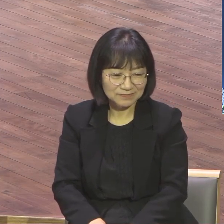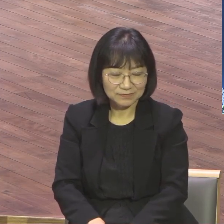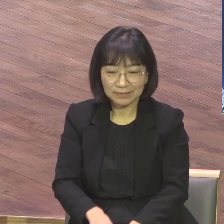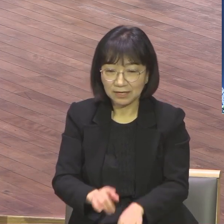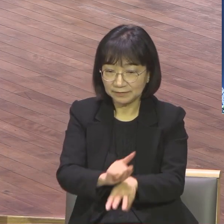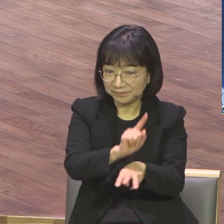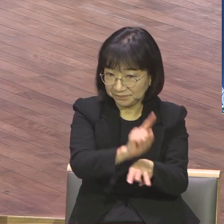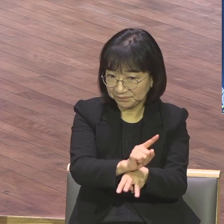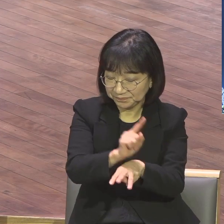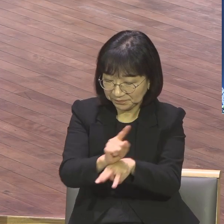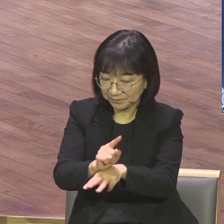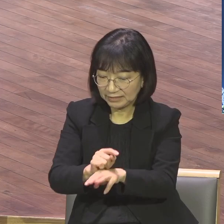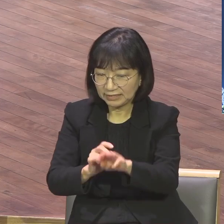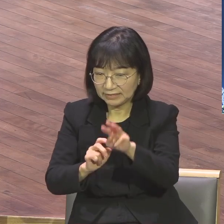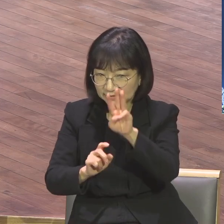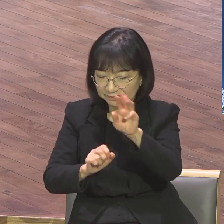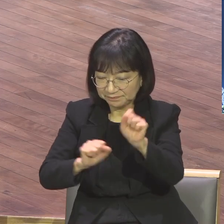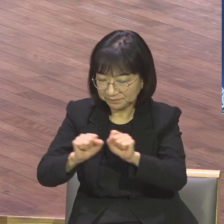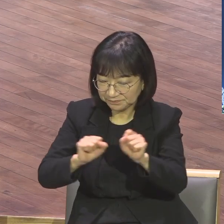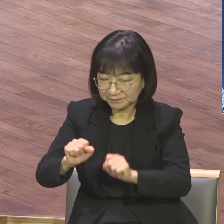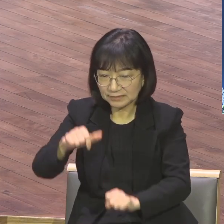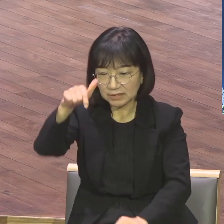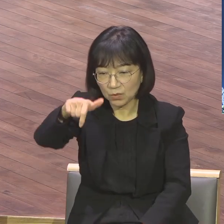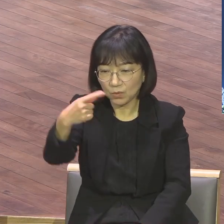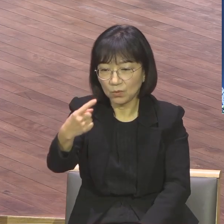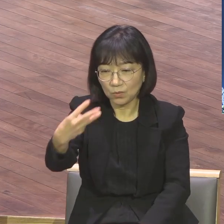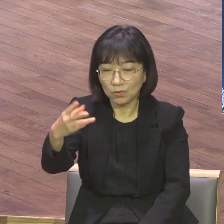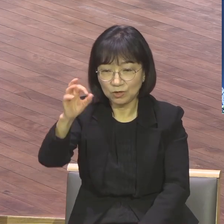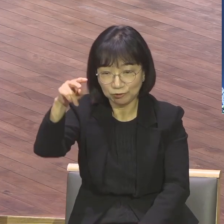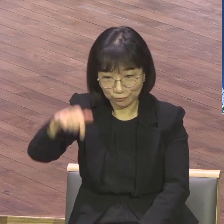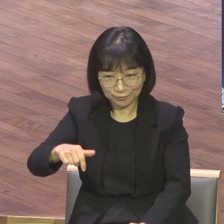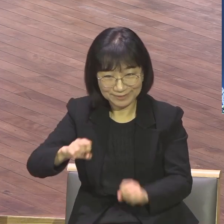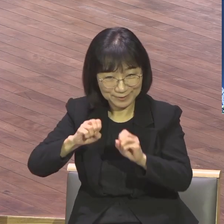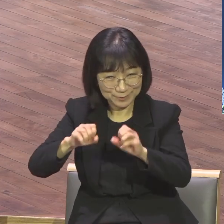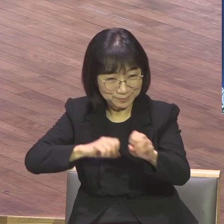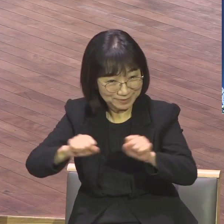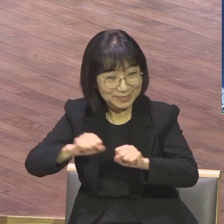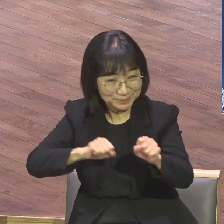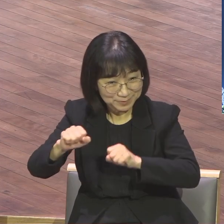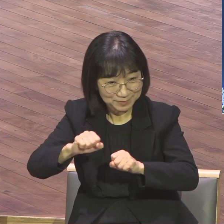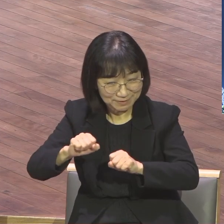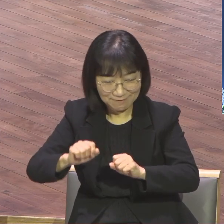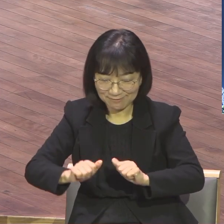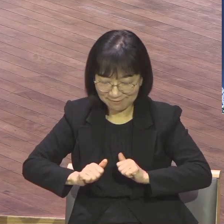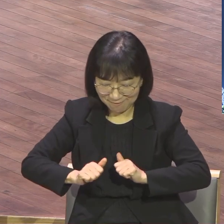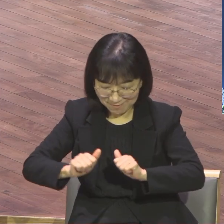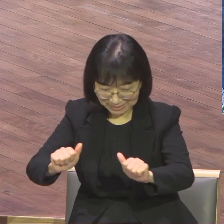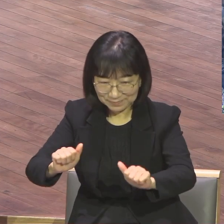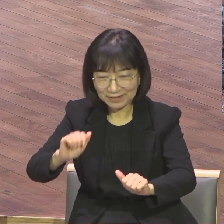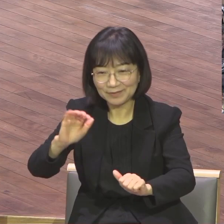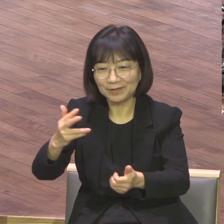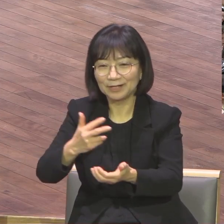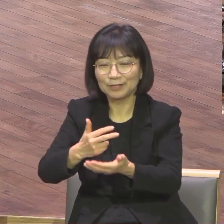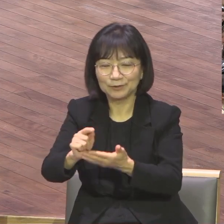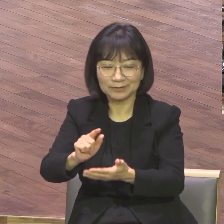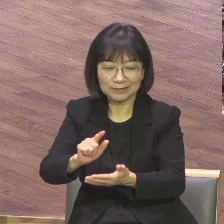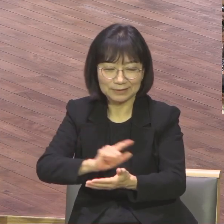3.1조 3운동 권력전도 운동을 활성화시켜 나가는 그리스도의 절대 제자들 다 되시기를 제물로